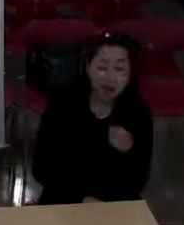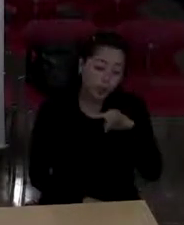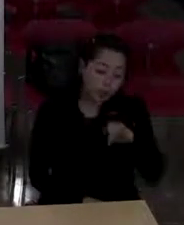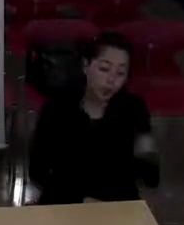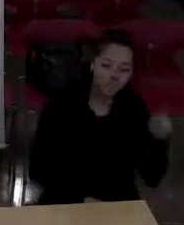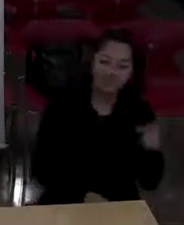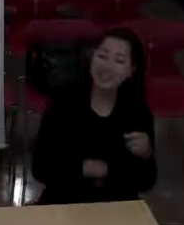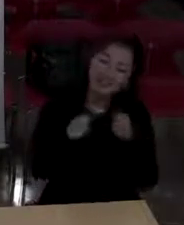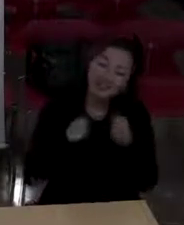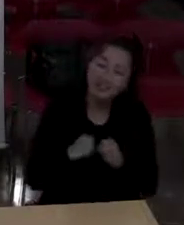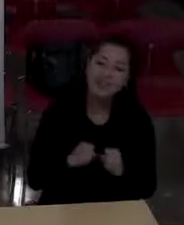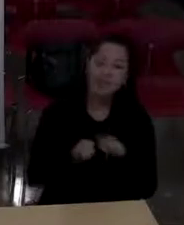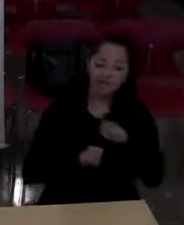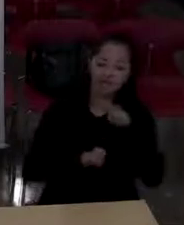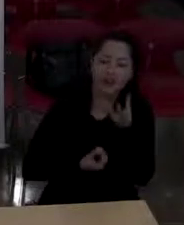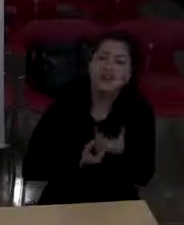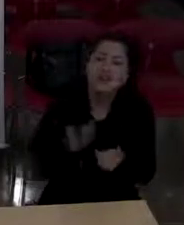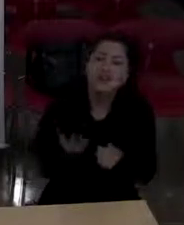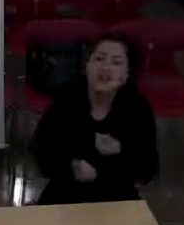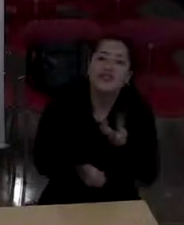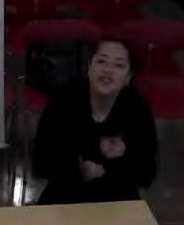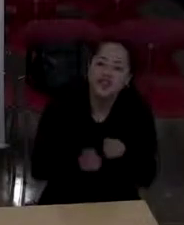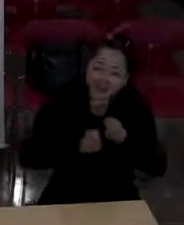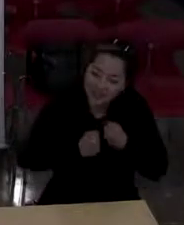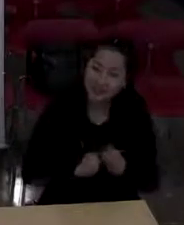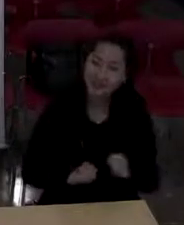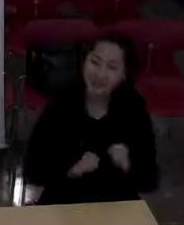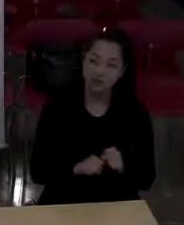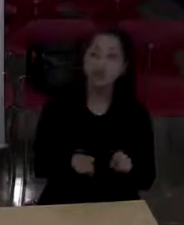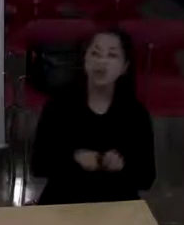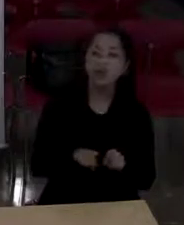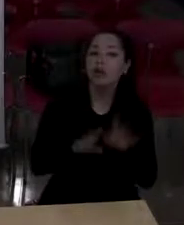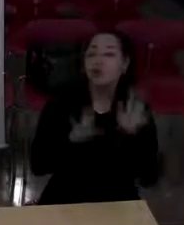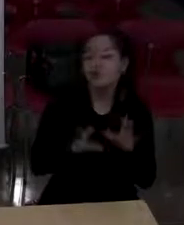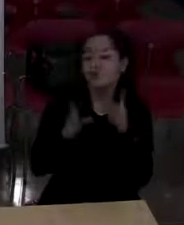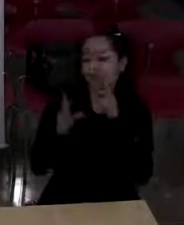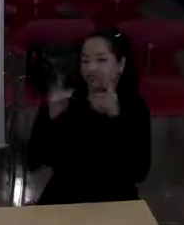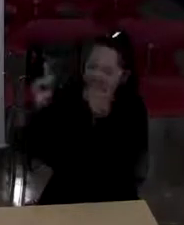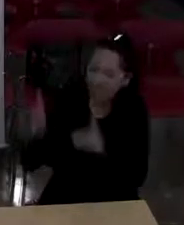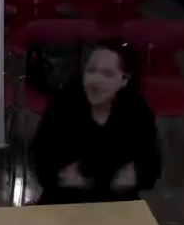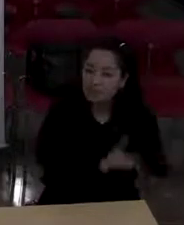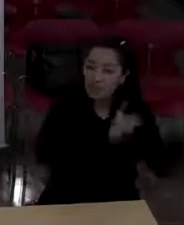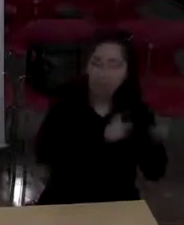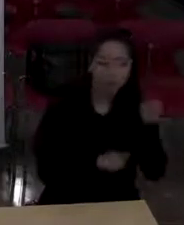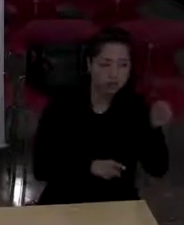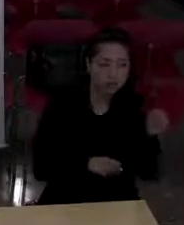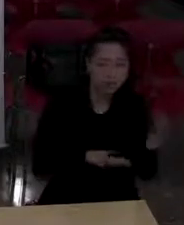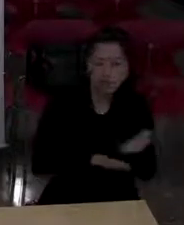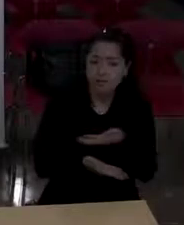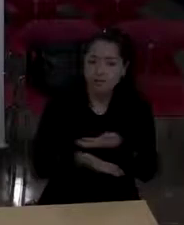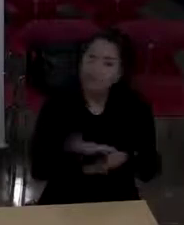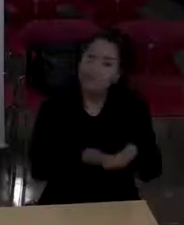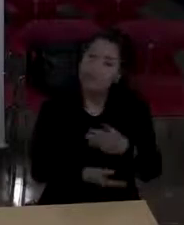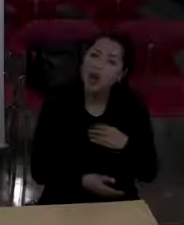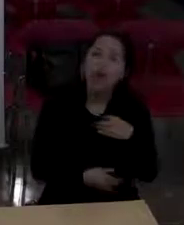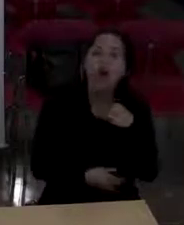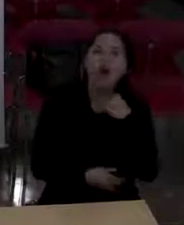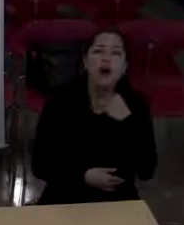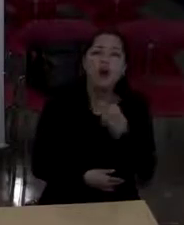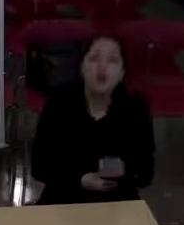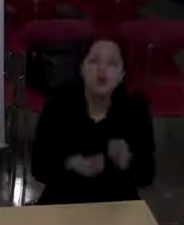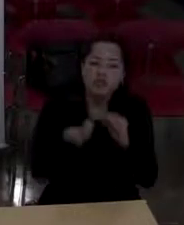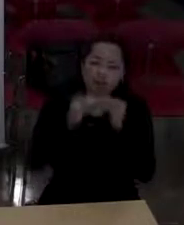esa vocalización que tiene, empieza a hacer como un discurso continuo a través del uso de todos esos manejos